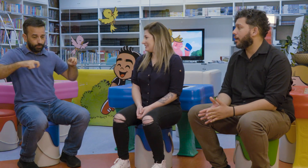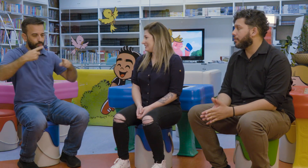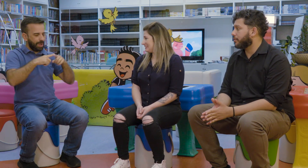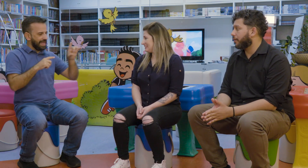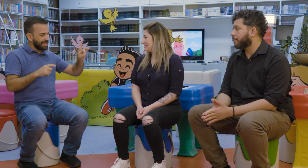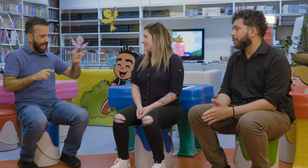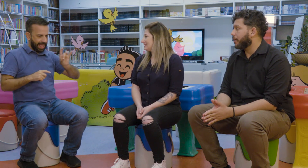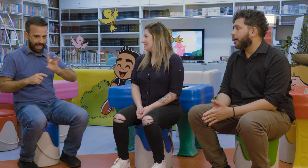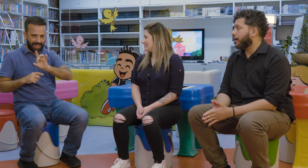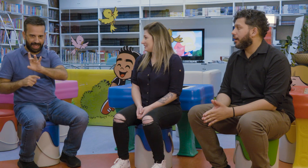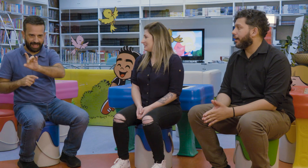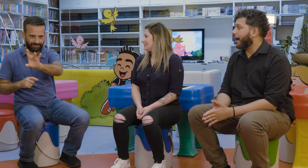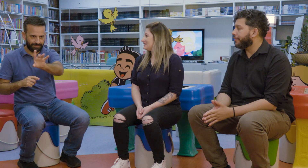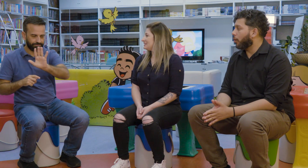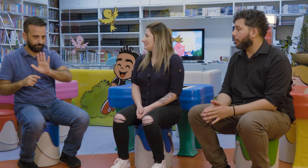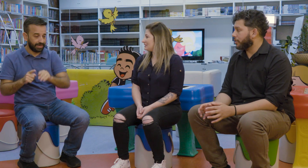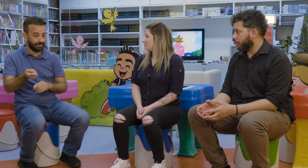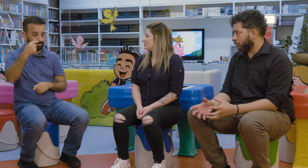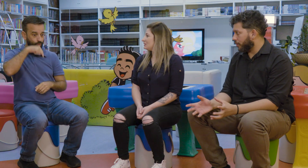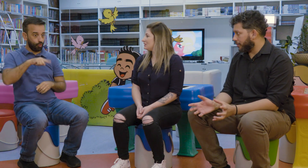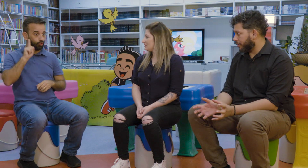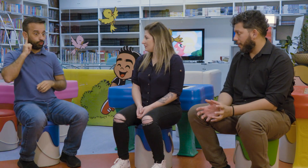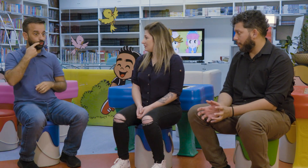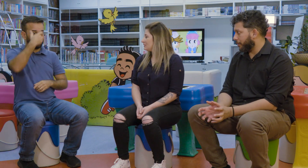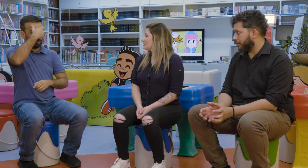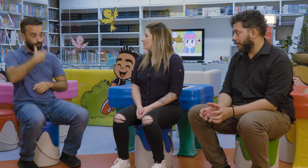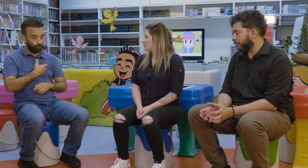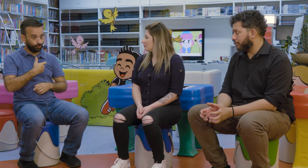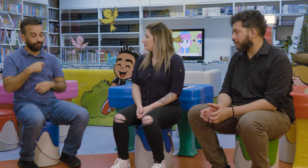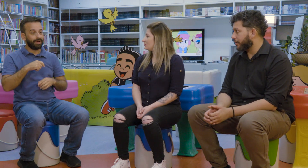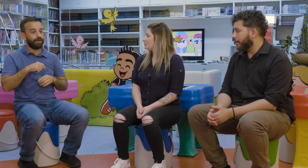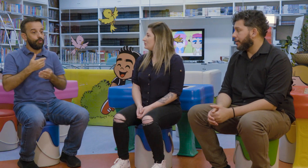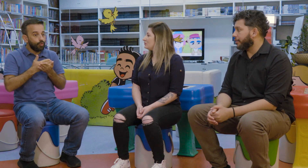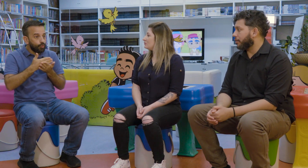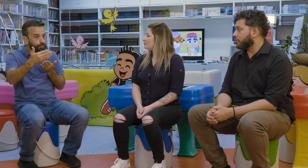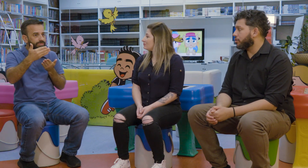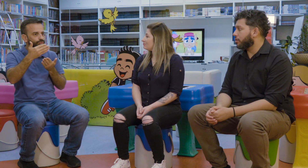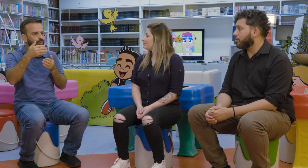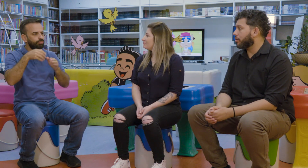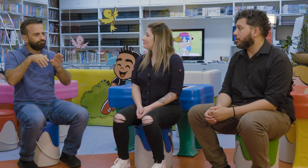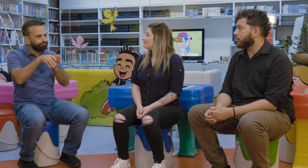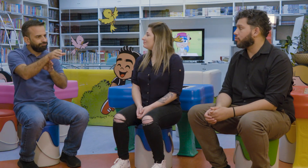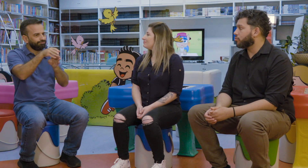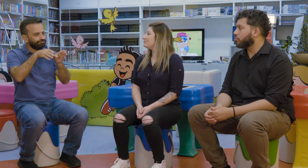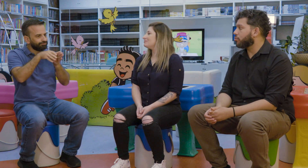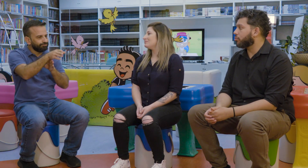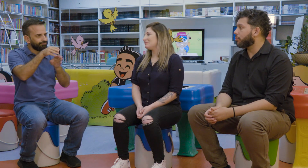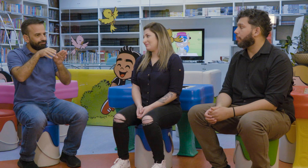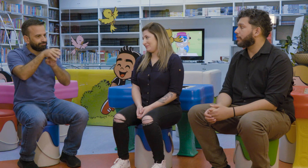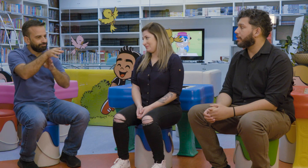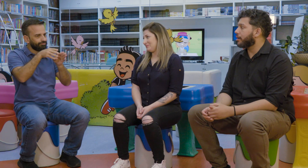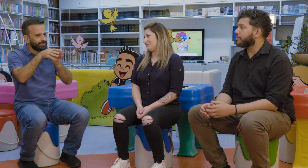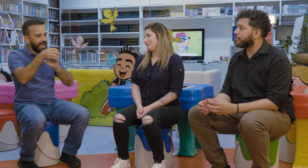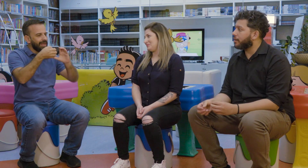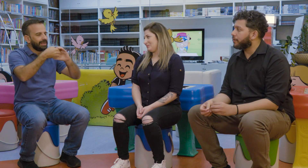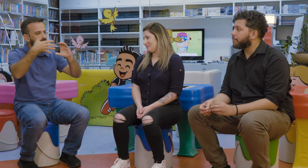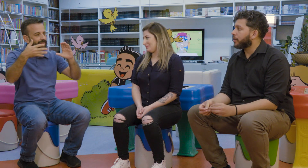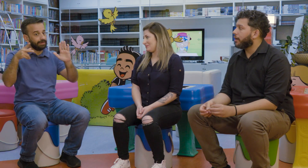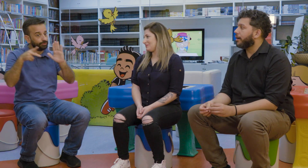de deficiência. Cada uma das pessoas que estavam presentes entendiam que o surdo